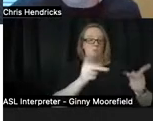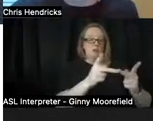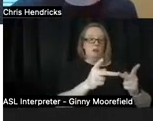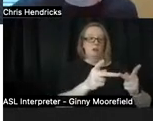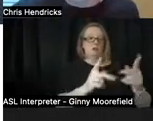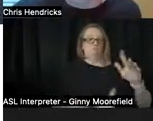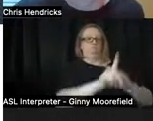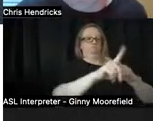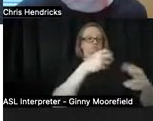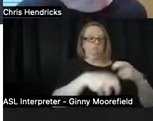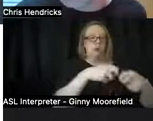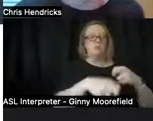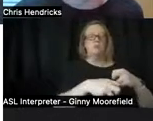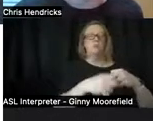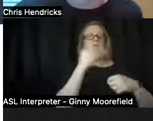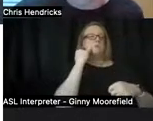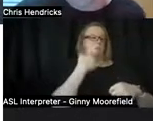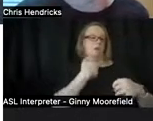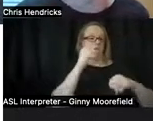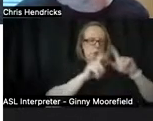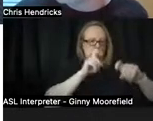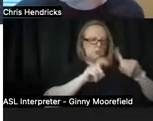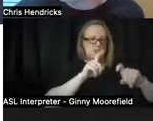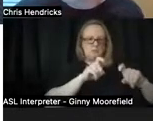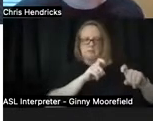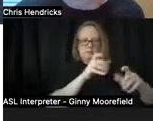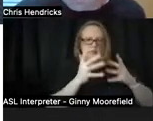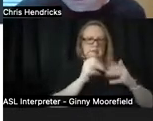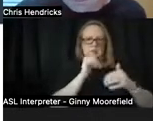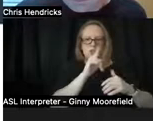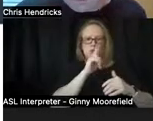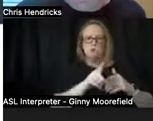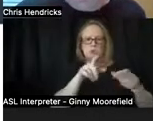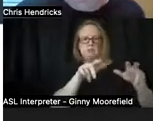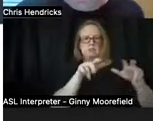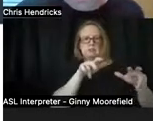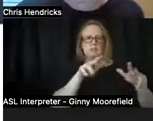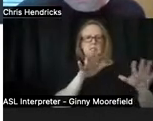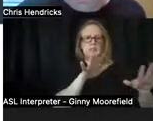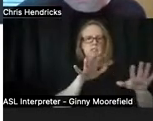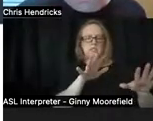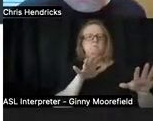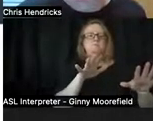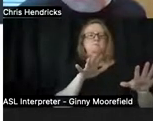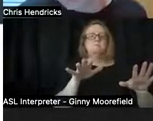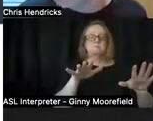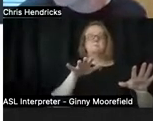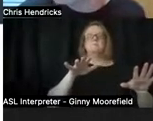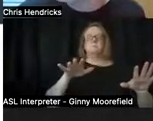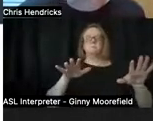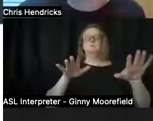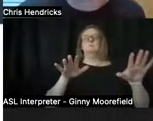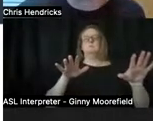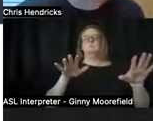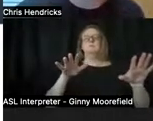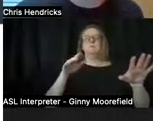tienen algún problema si tienen alguna pregunta antes de ir algunos de nuestros amigos más importantes que